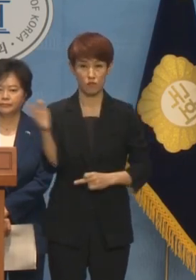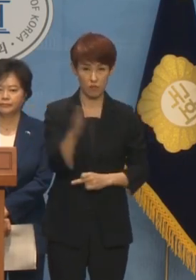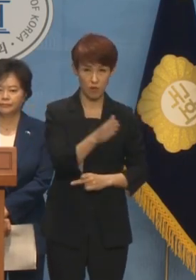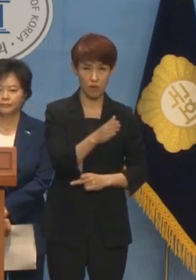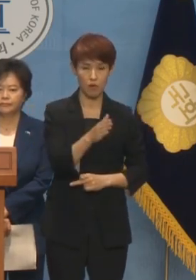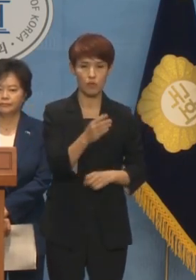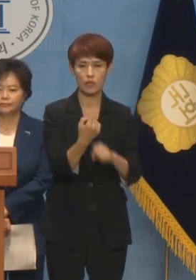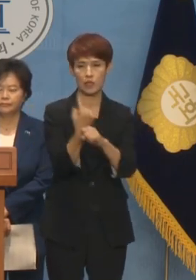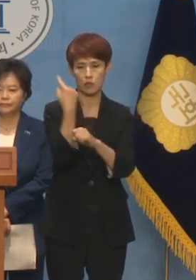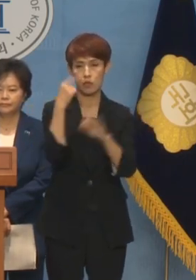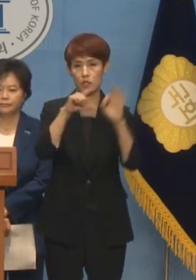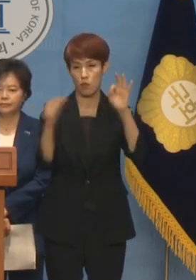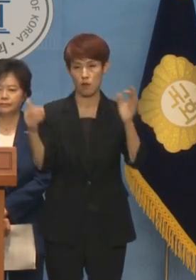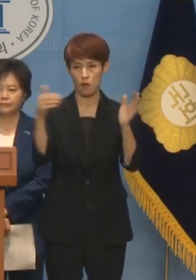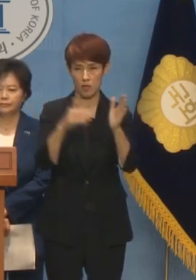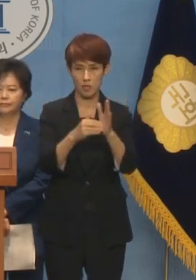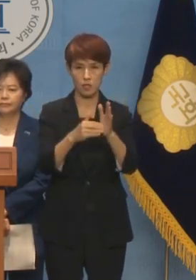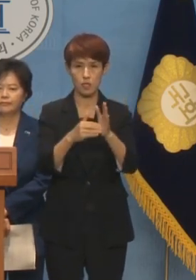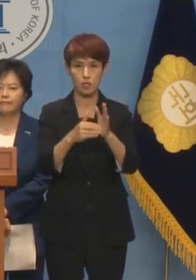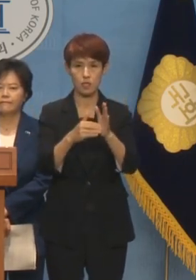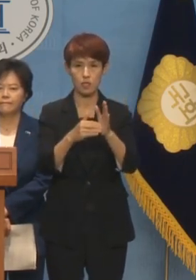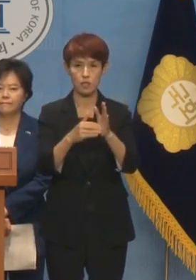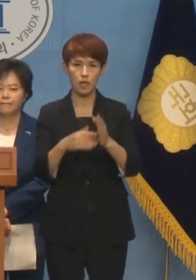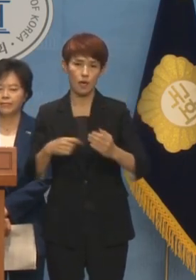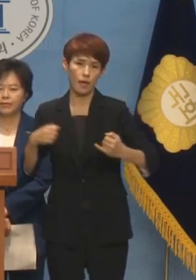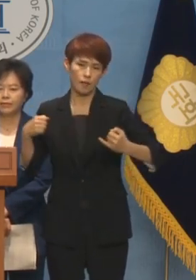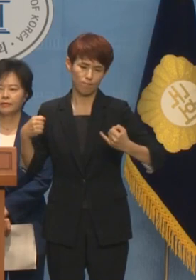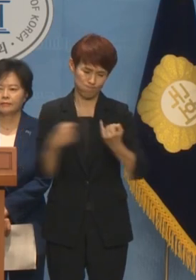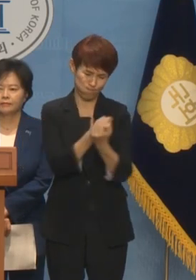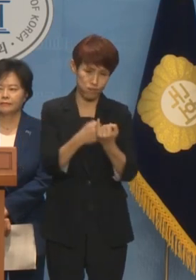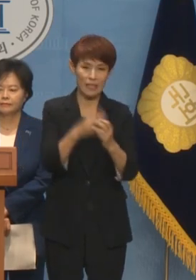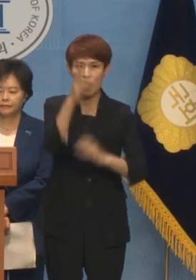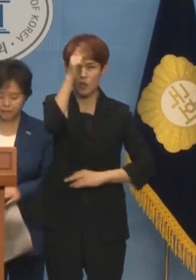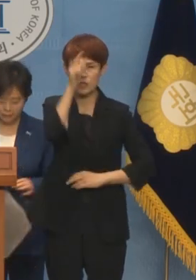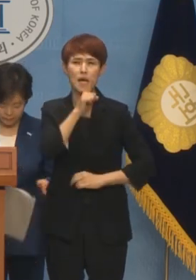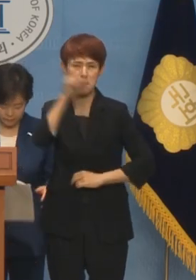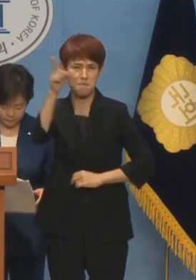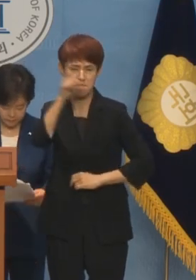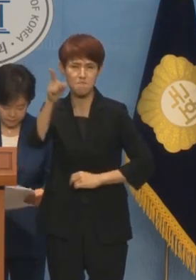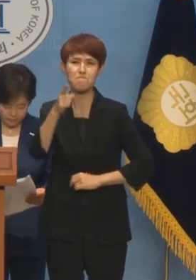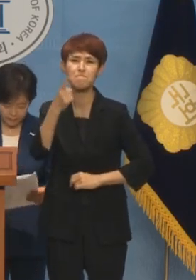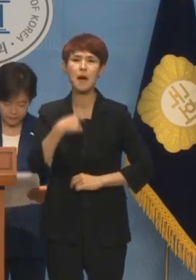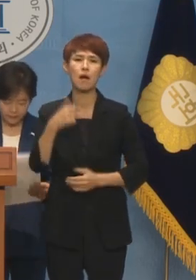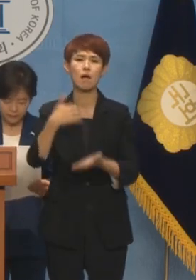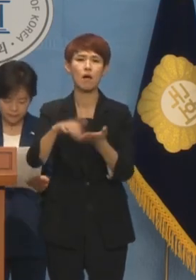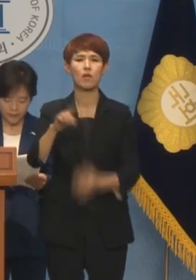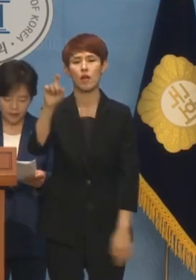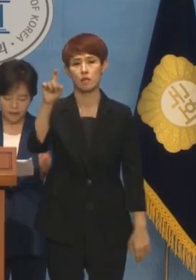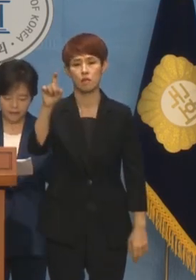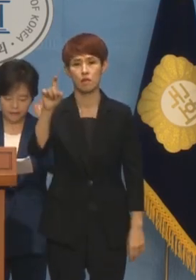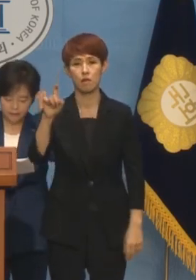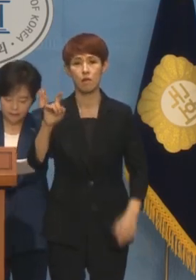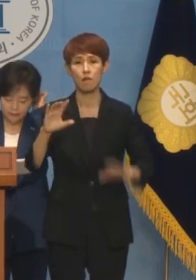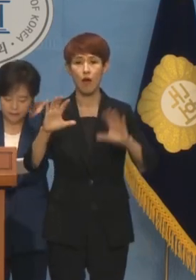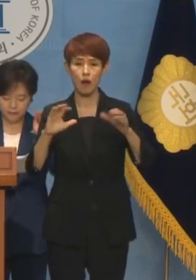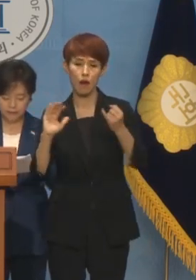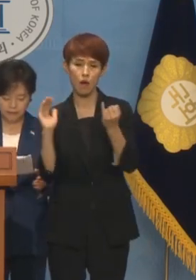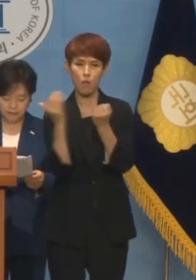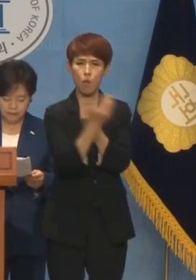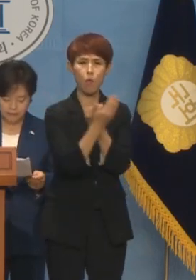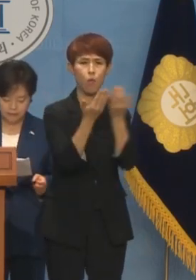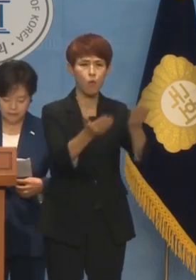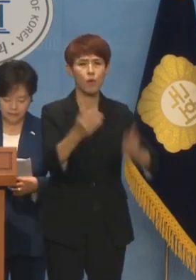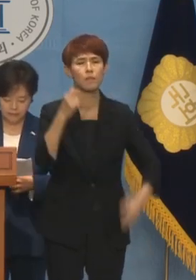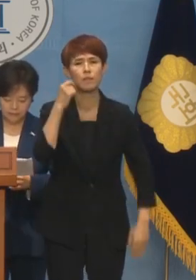지난해 10월까지 모두 11차례나 경찰에 신고를 했습니다. 국가의 보호를 받지